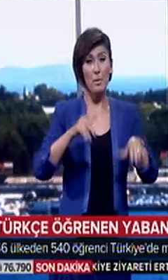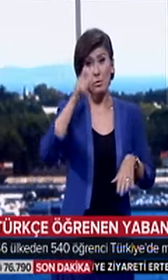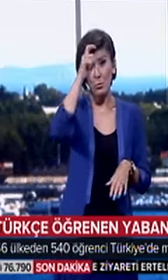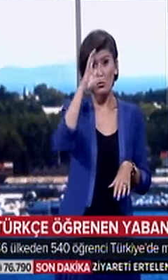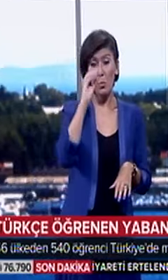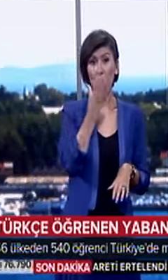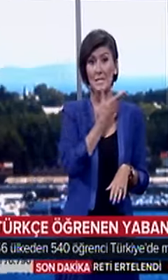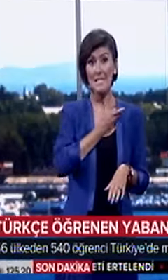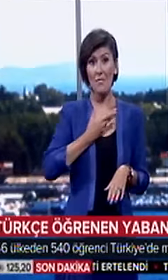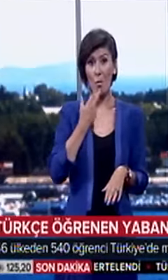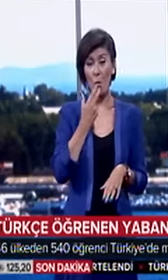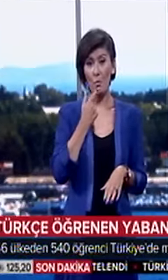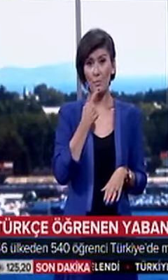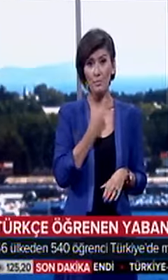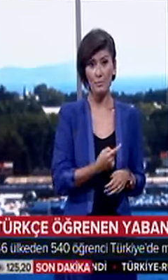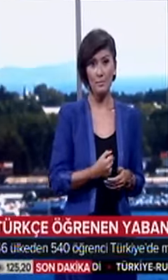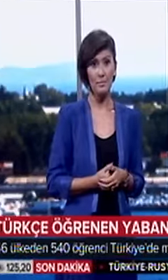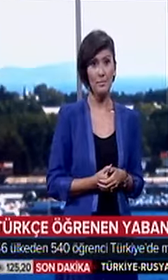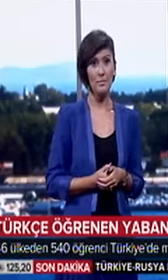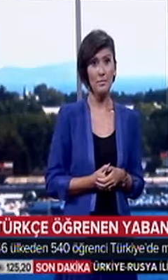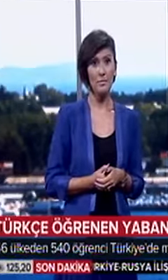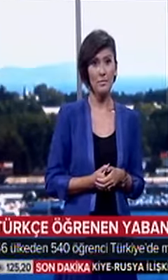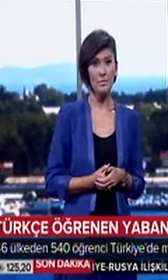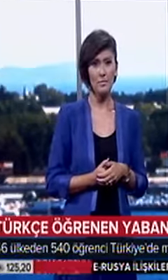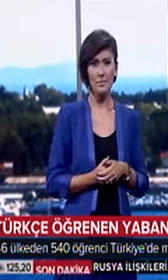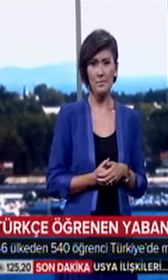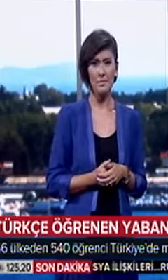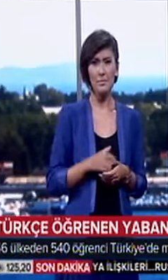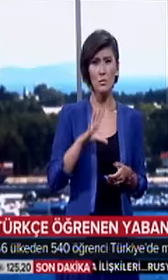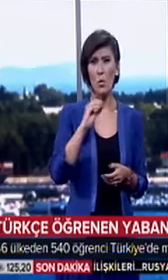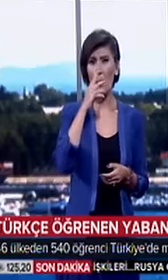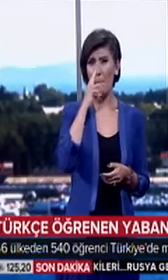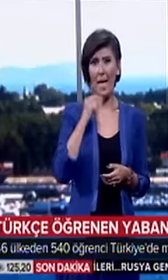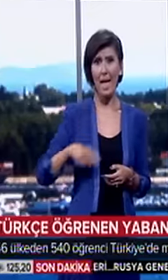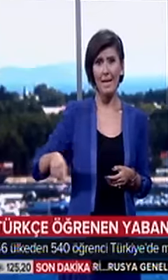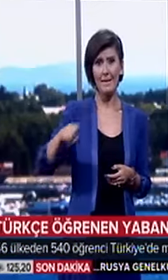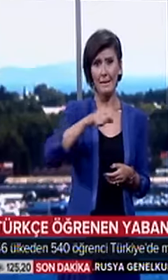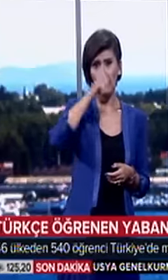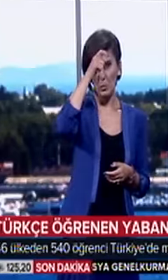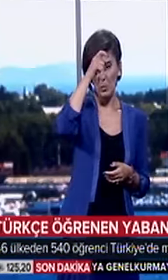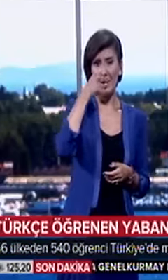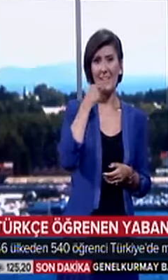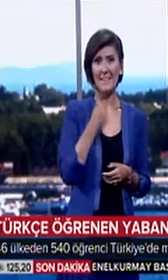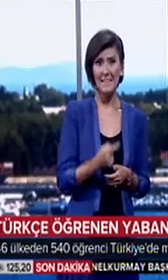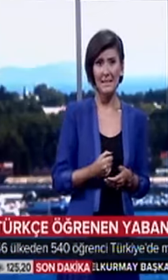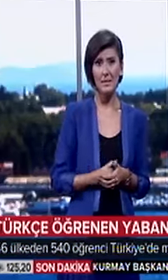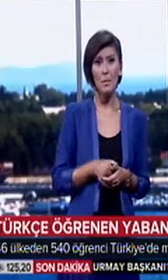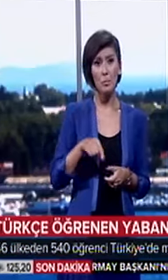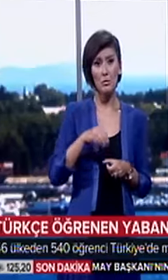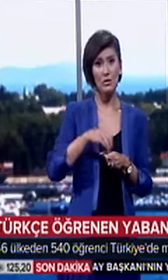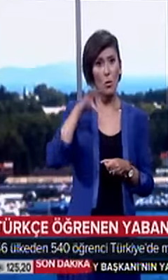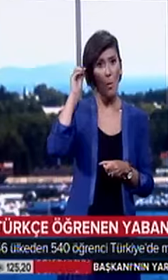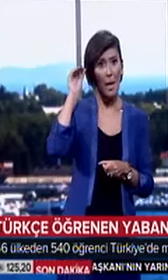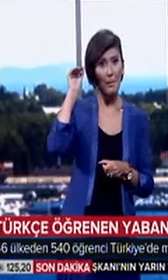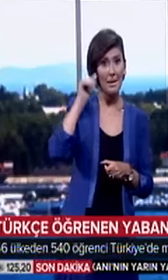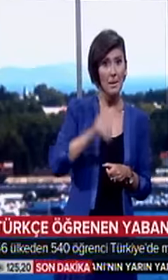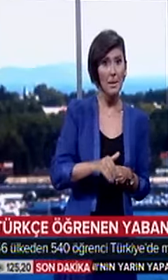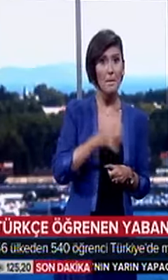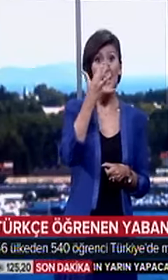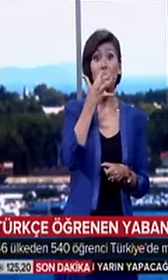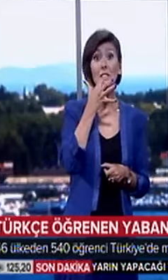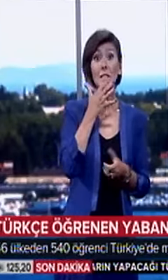seviyorum. Dinlerden çok anında sizlere çok de verebiliriz. FB3'ler kulaklığı. Radyo